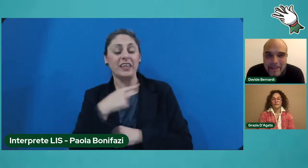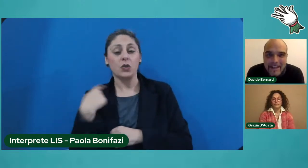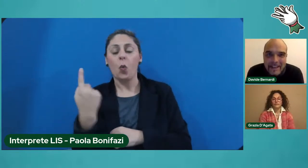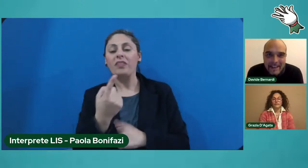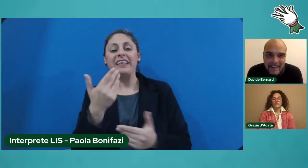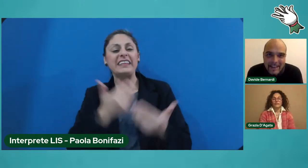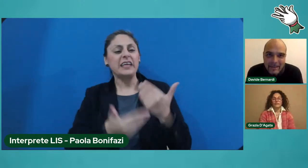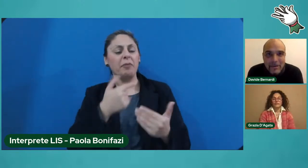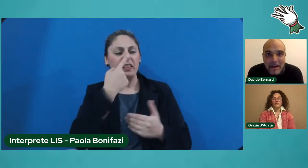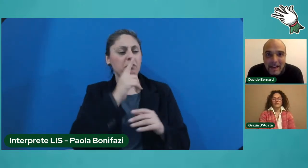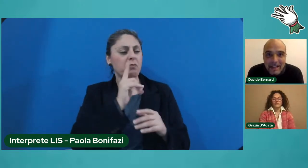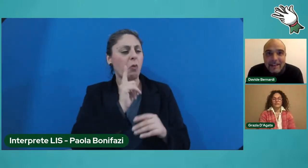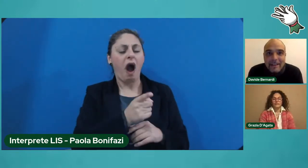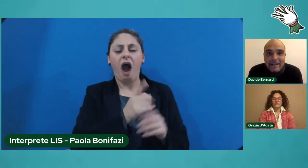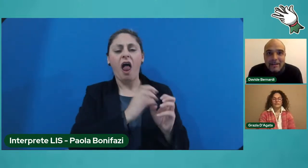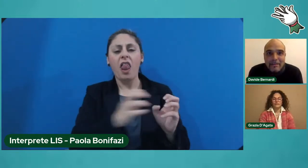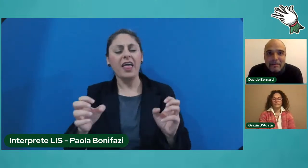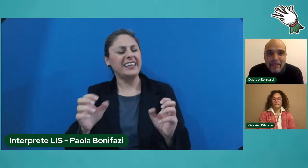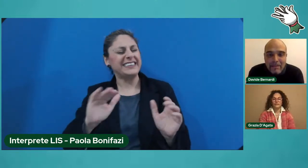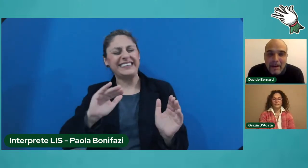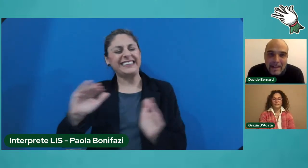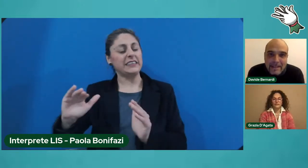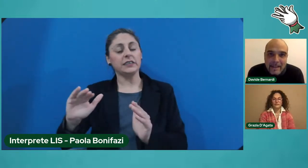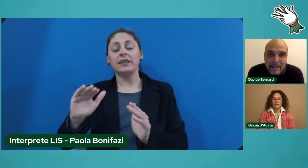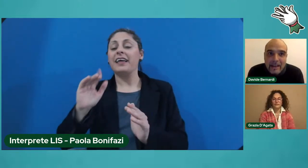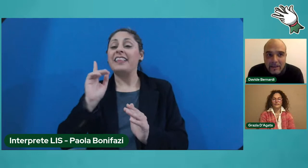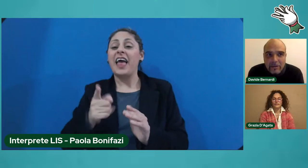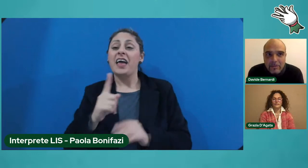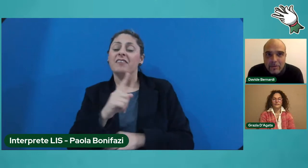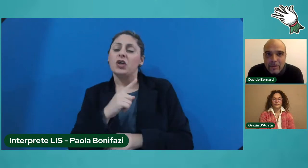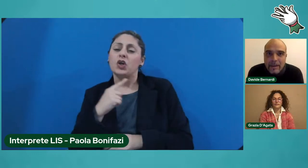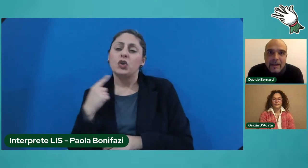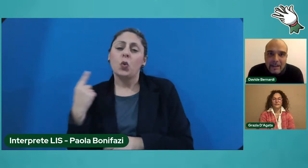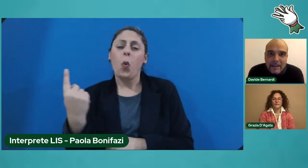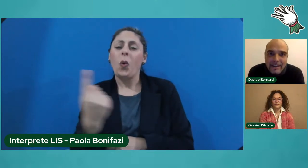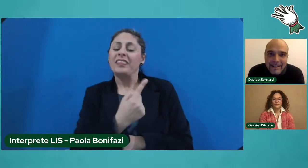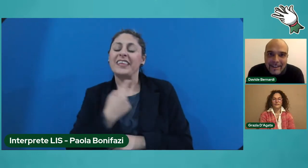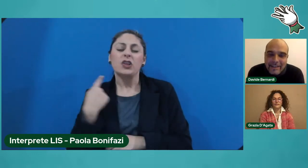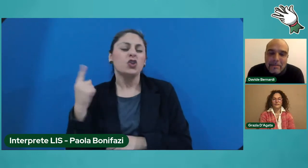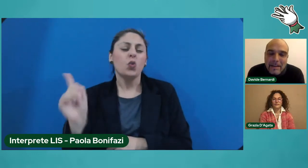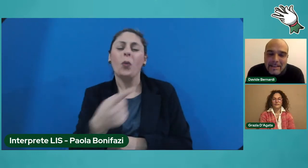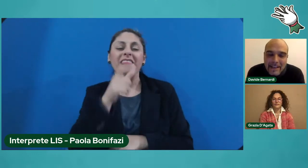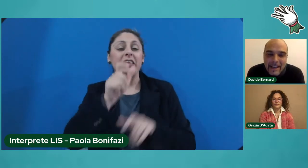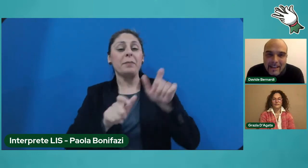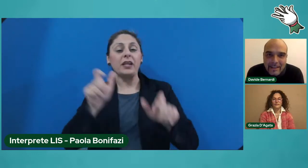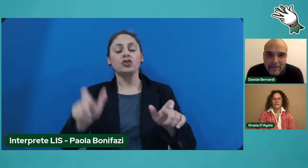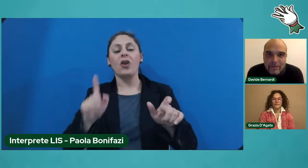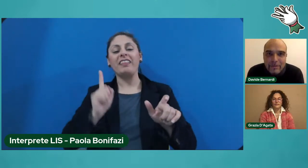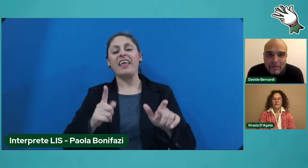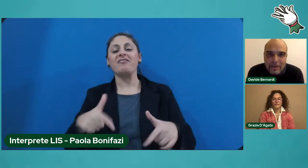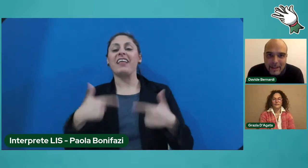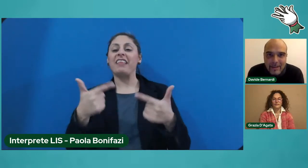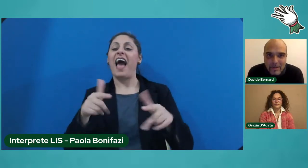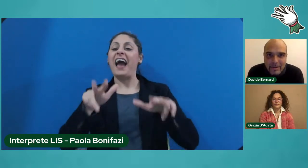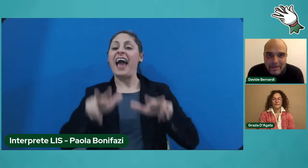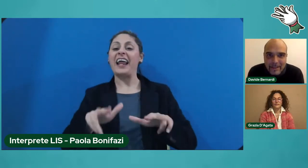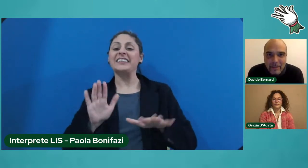disabilità che uno ha, debba essere comunque, gli debba essere garantito un futuro dignitoso. E